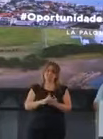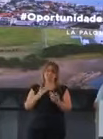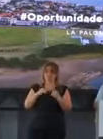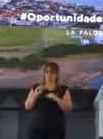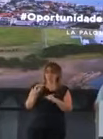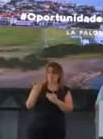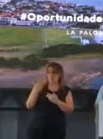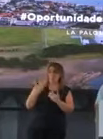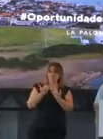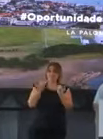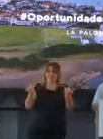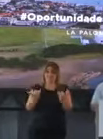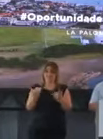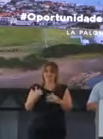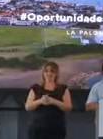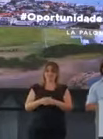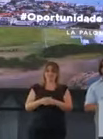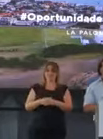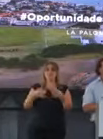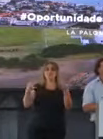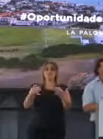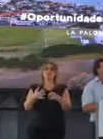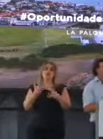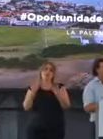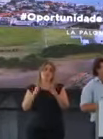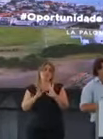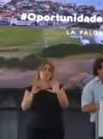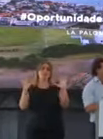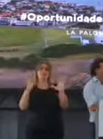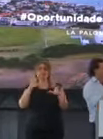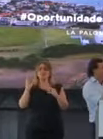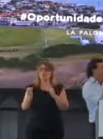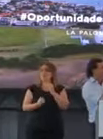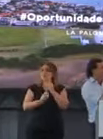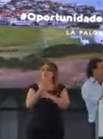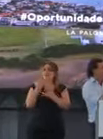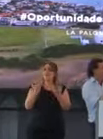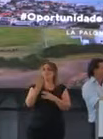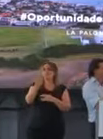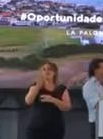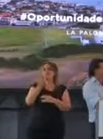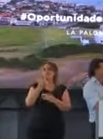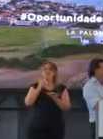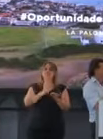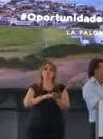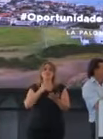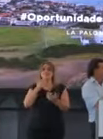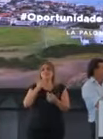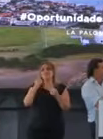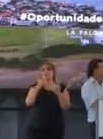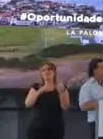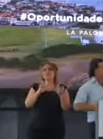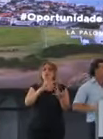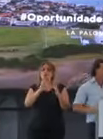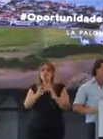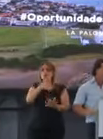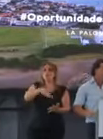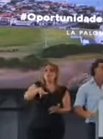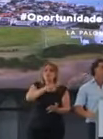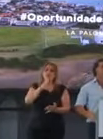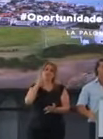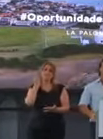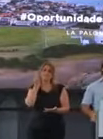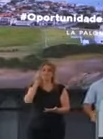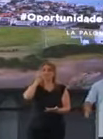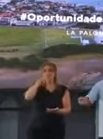Hace pocos días, en esta democracia moderna que a mí me encanta, que es la de las redes sociales, un